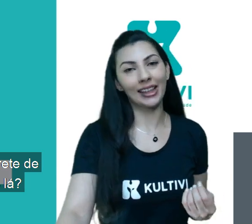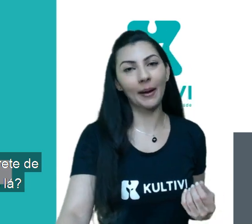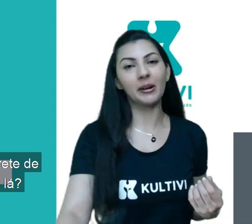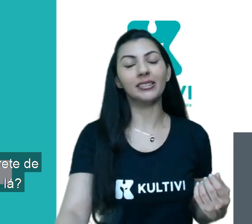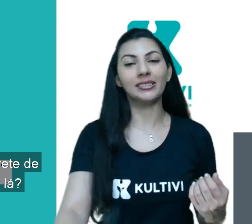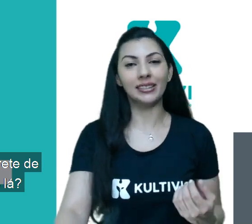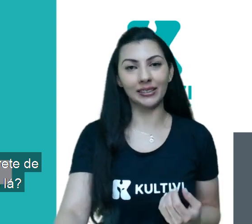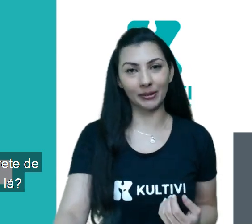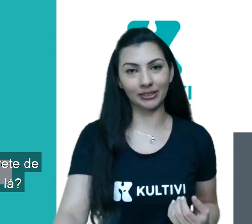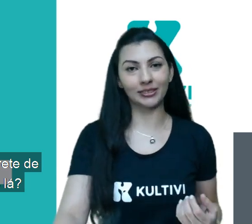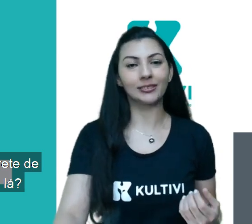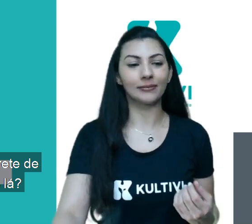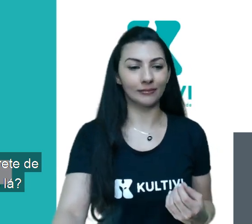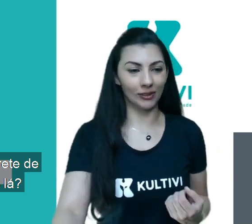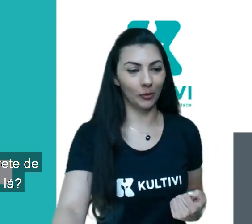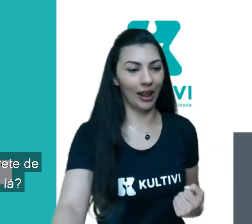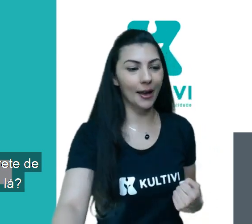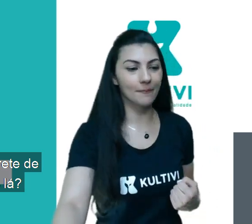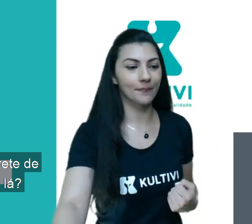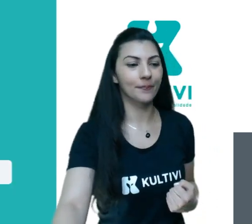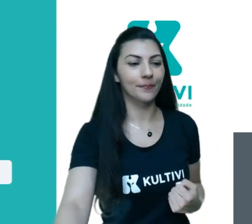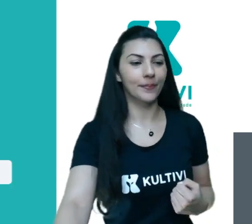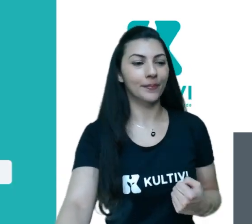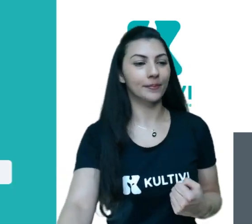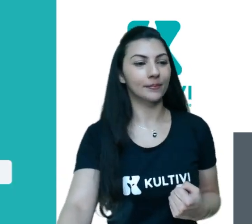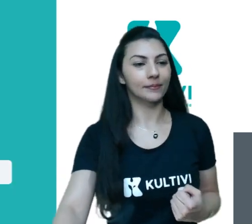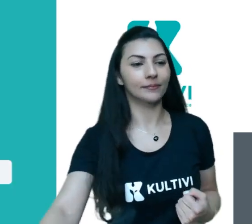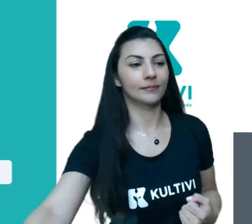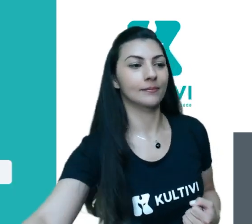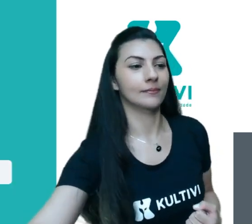e intérprete de Libras. Vamos lá?